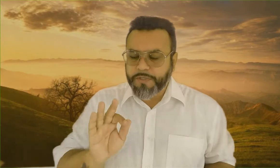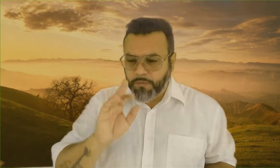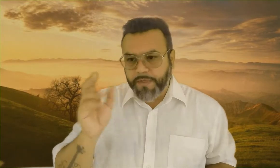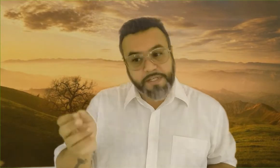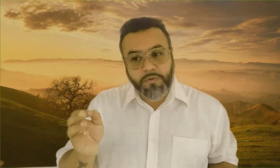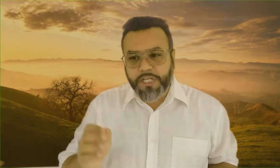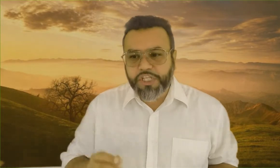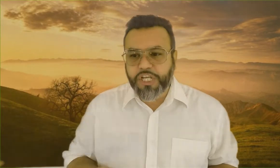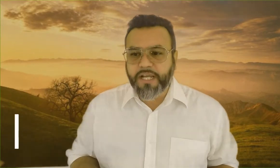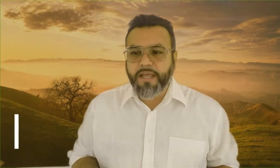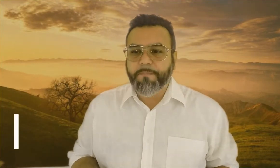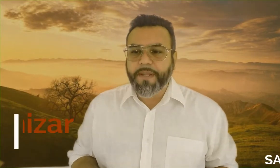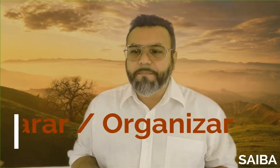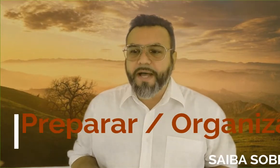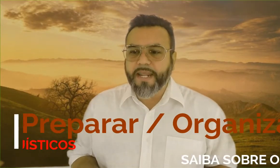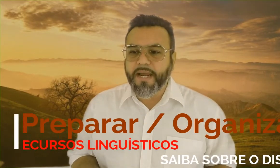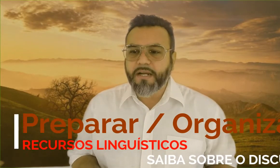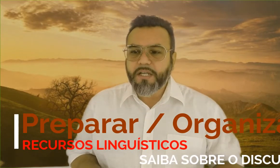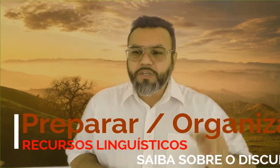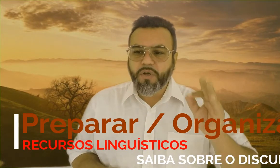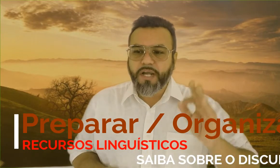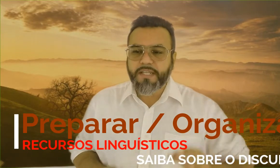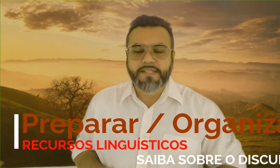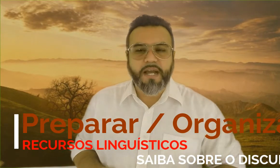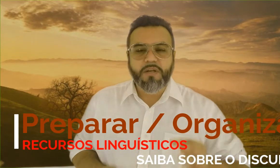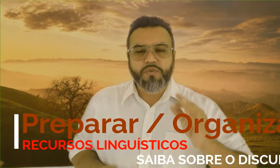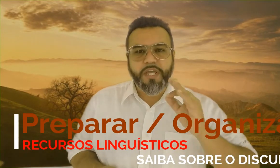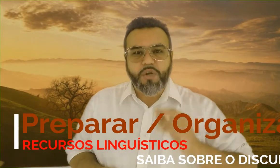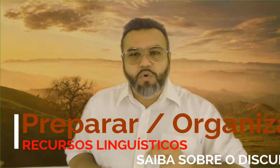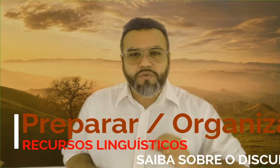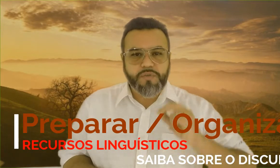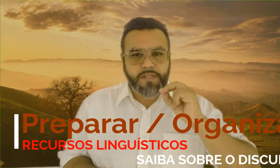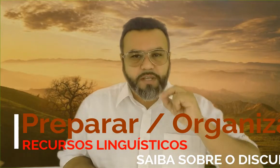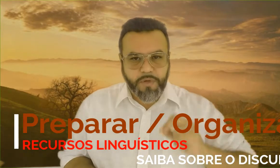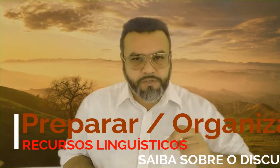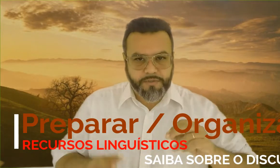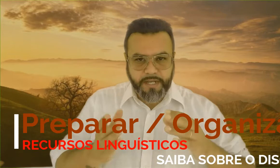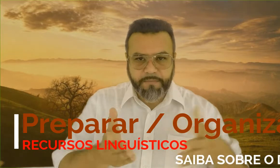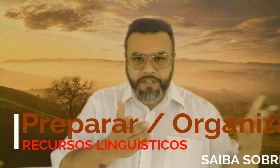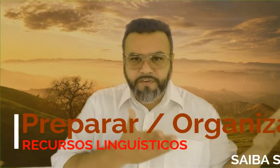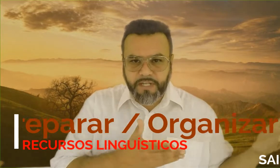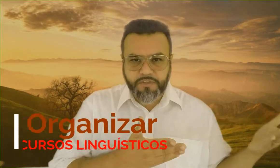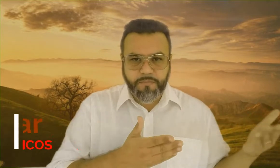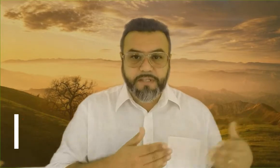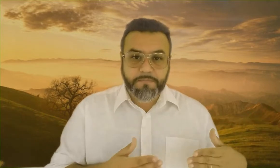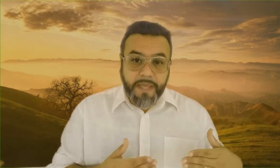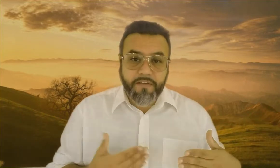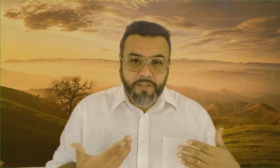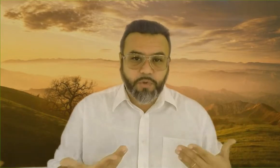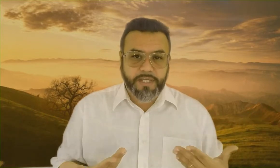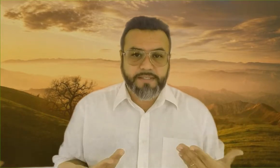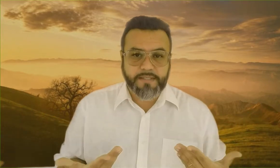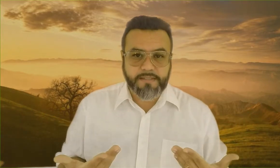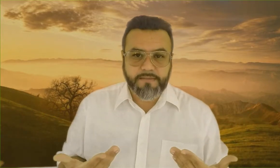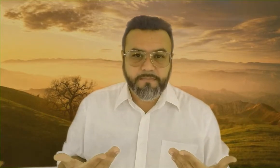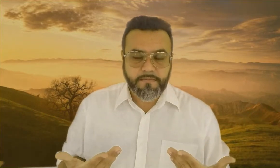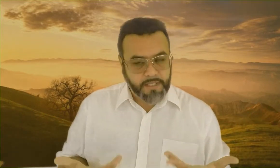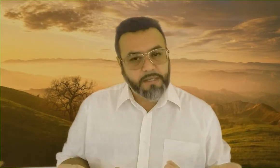Uma segunda dica é preparar e organizar os recursos linguísticos. Acabei de falar sobre as bem-aventuranças, né?